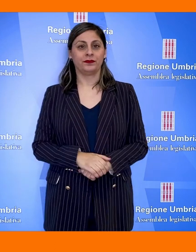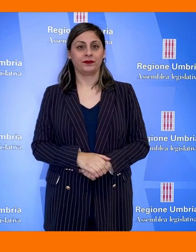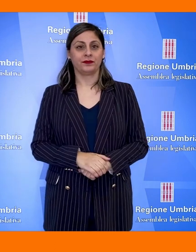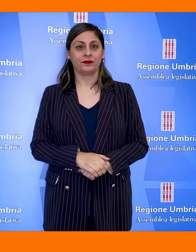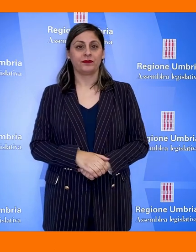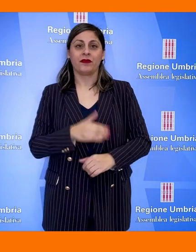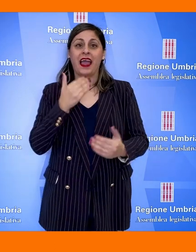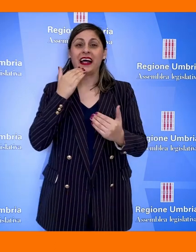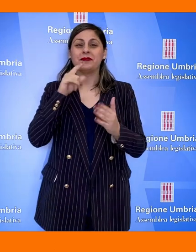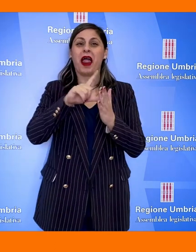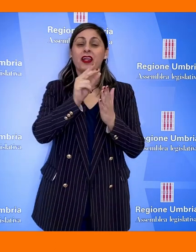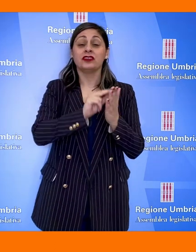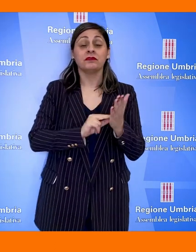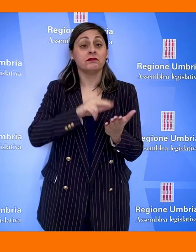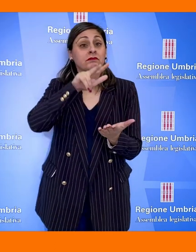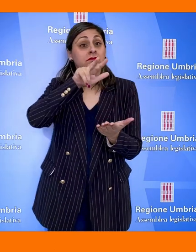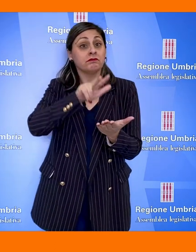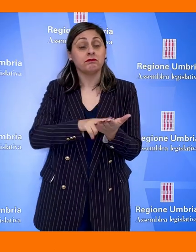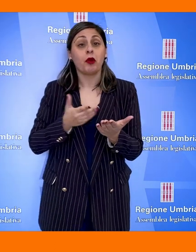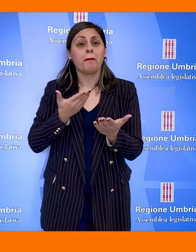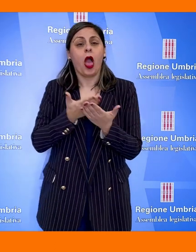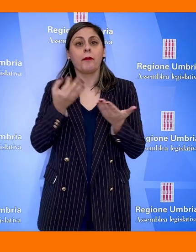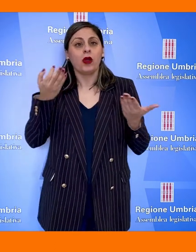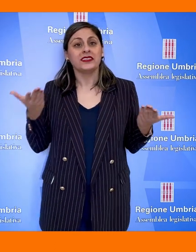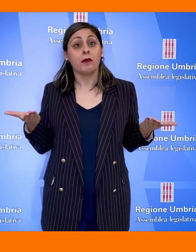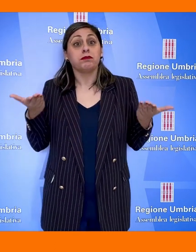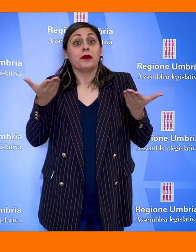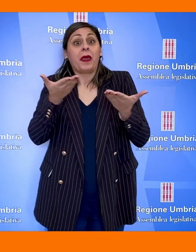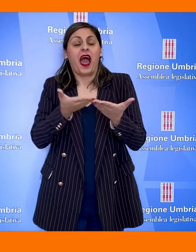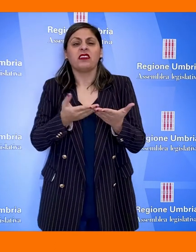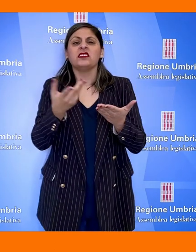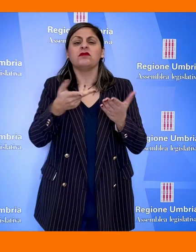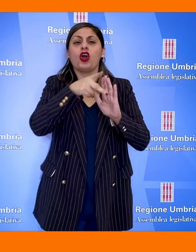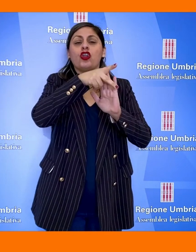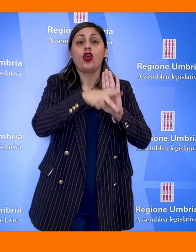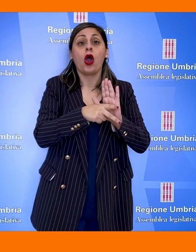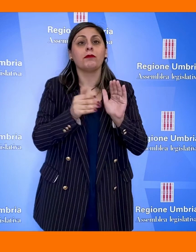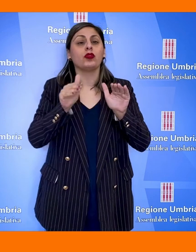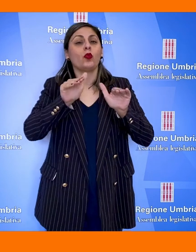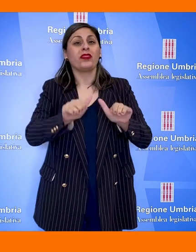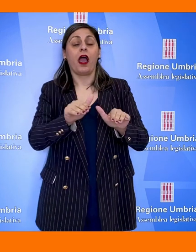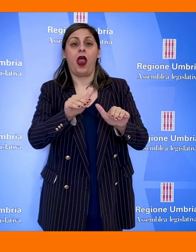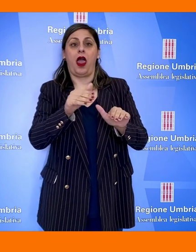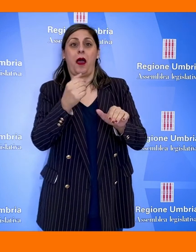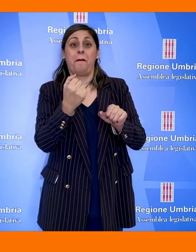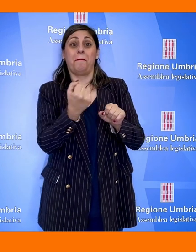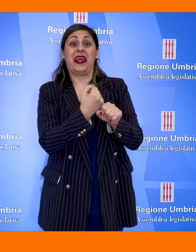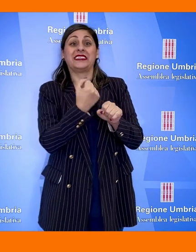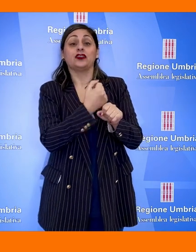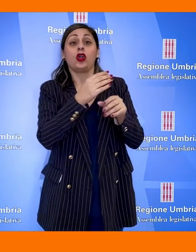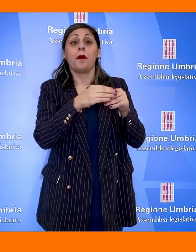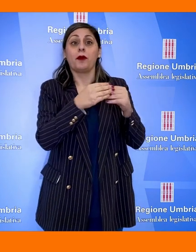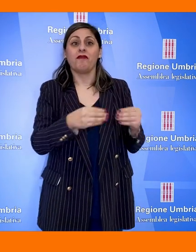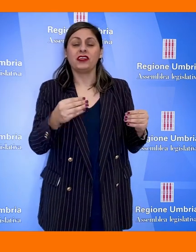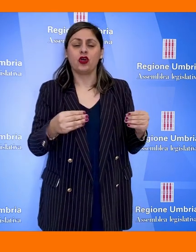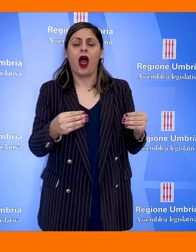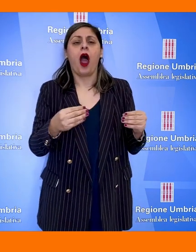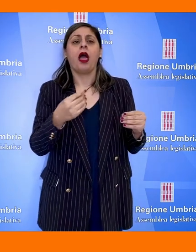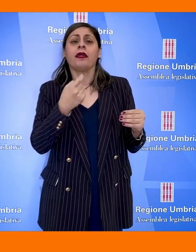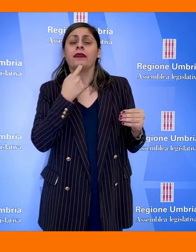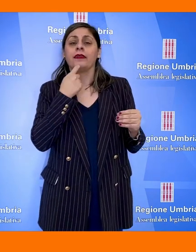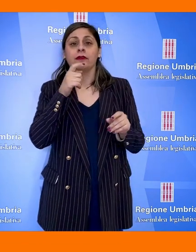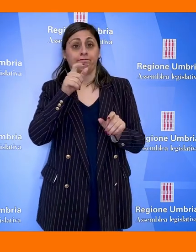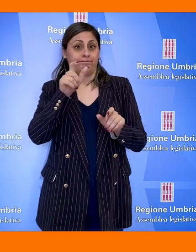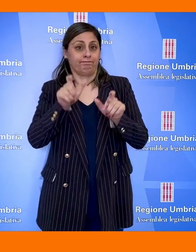L'Assemblea legislativa ha approvato la proposta di legge bipartisan concernente norme in materia di tutela delle prestazioni professionali per